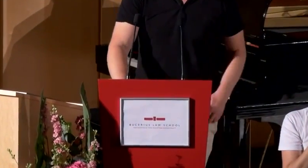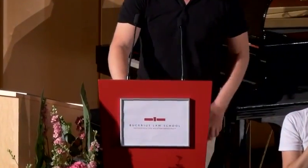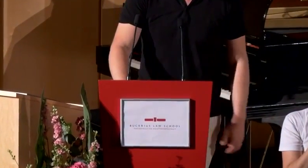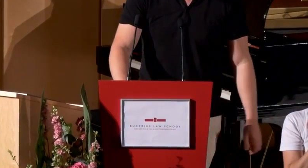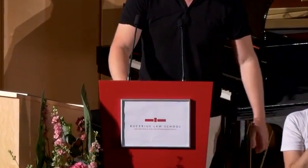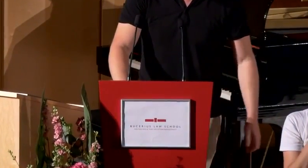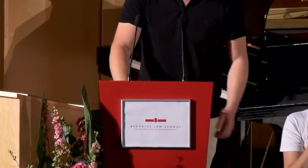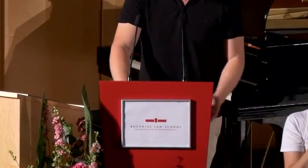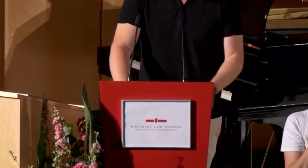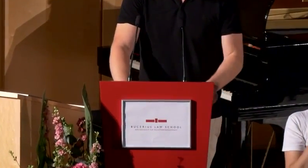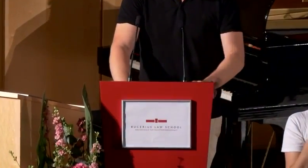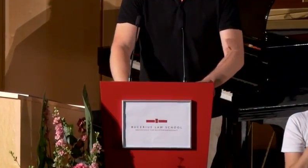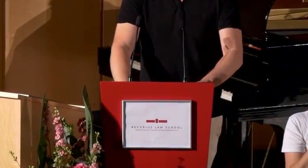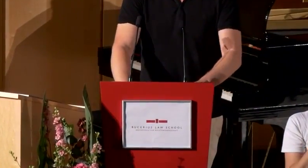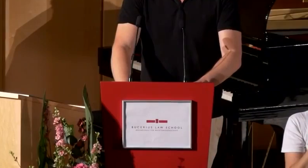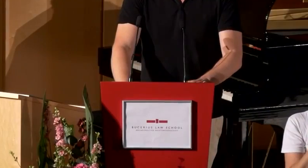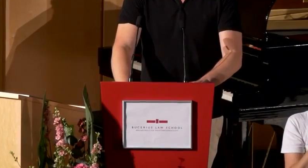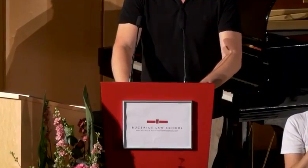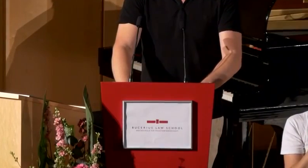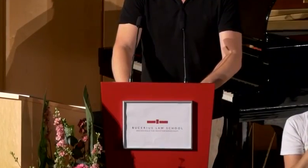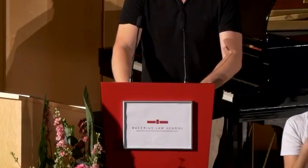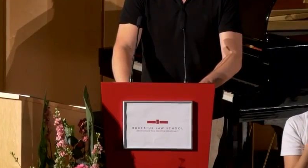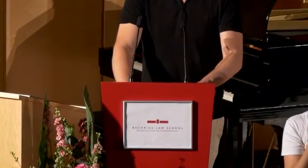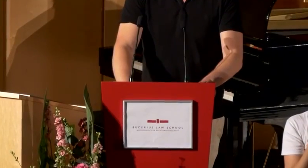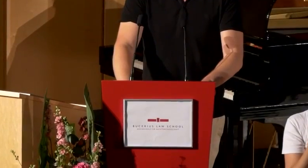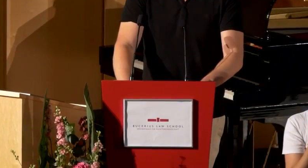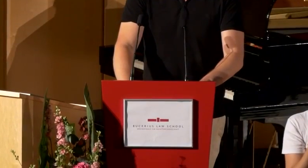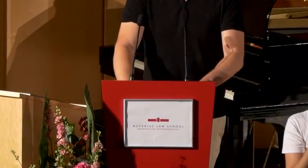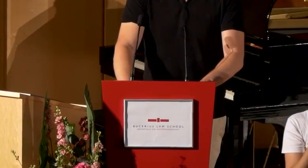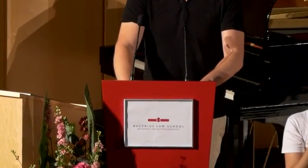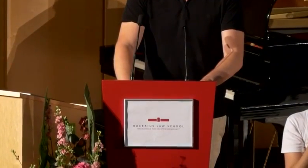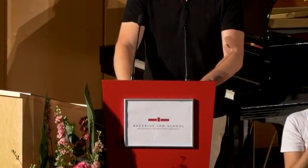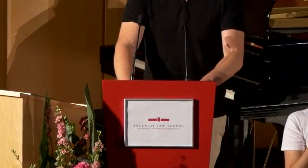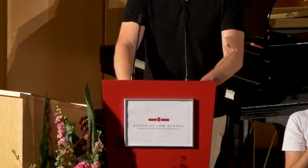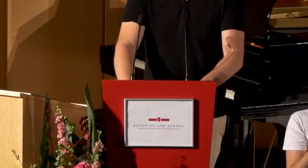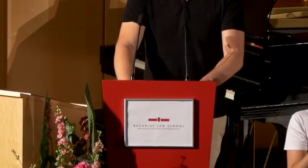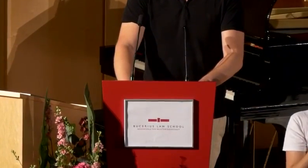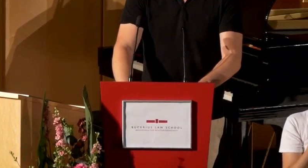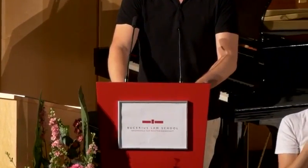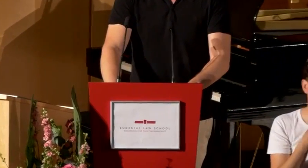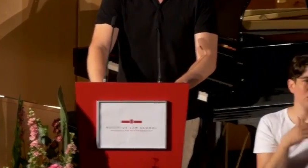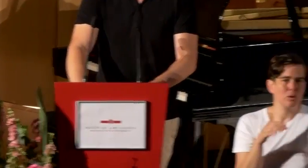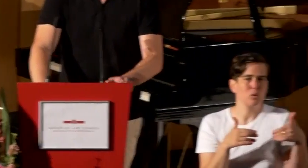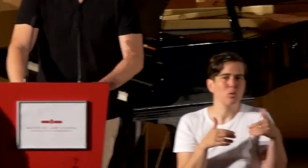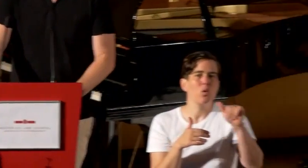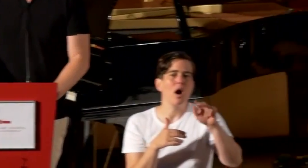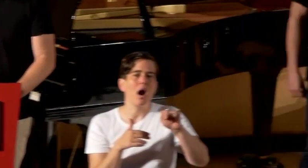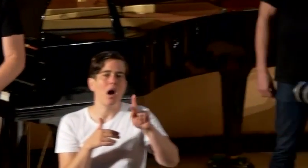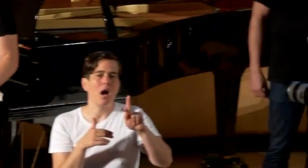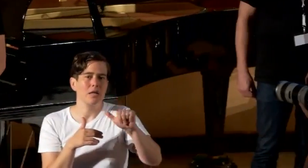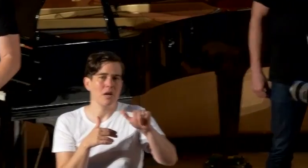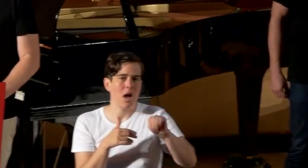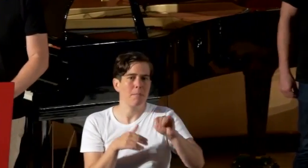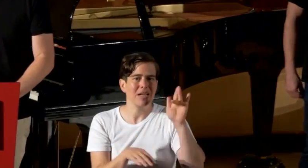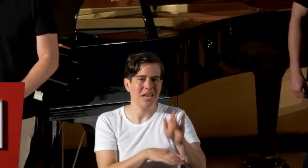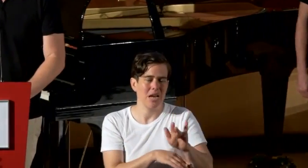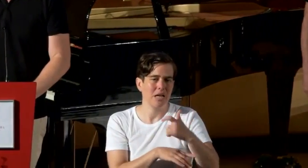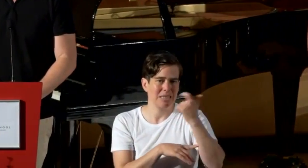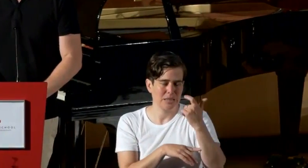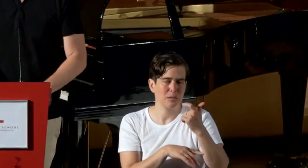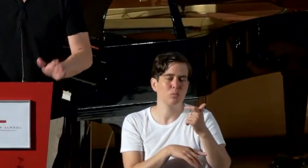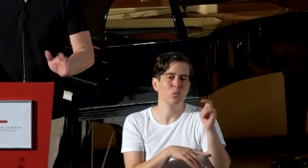als Musikunternehmer. Und wir mit knapp 3000 Leuten in Anklam gegen